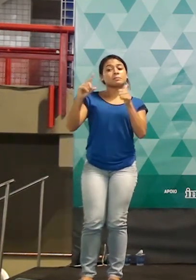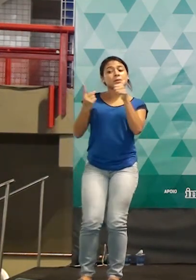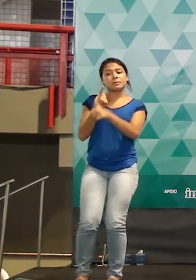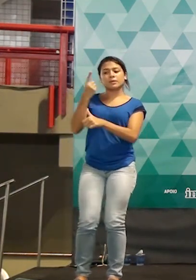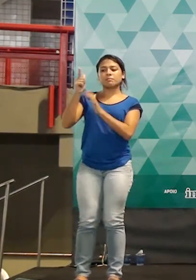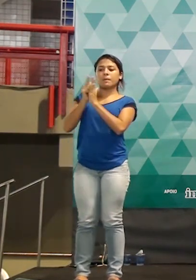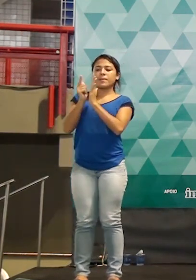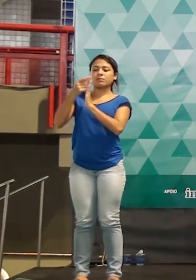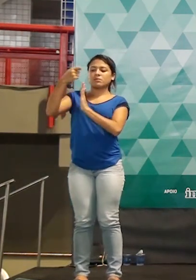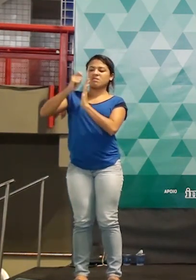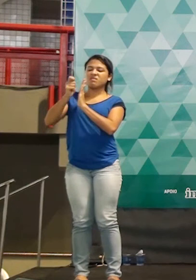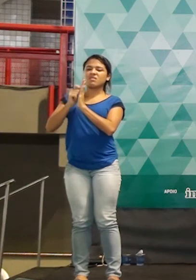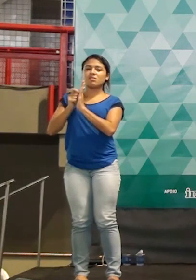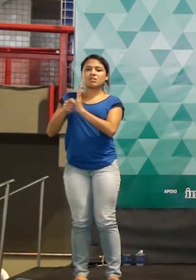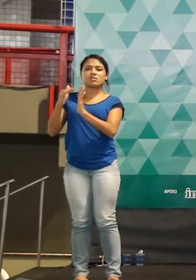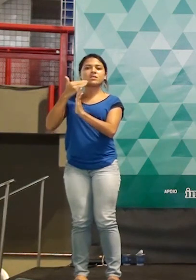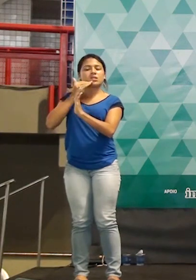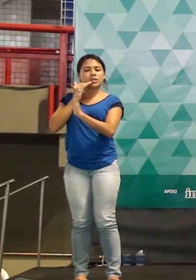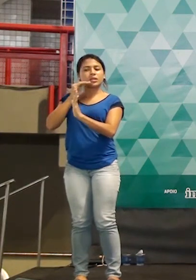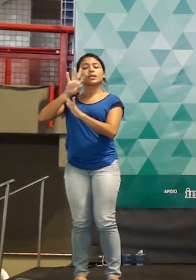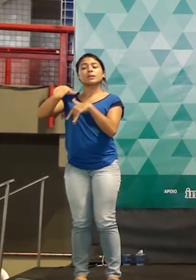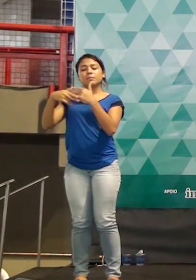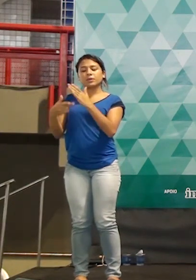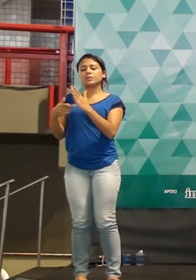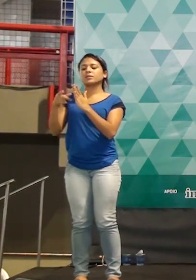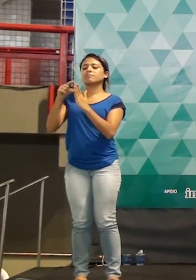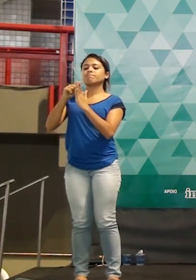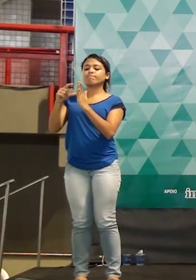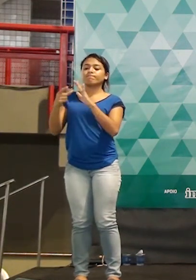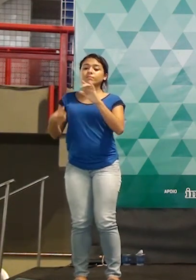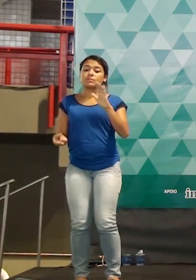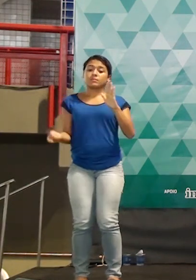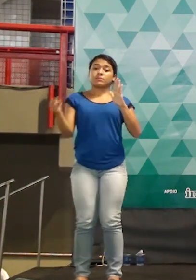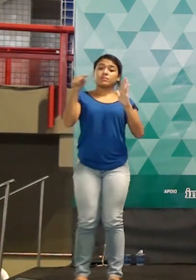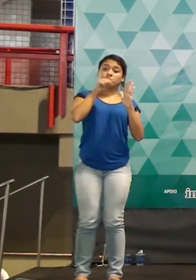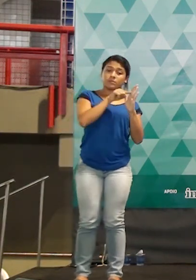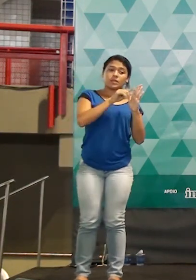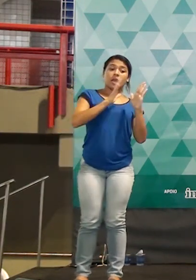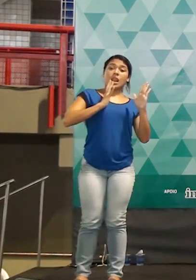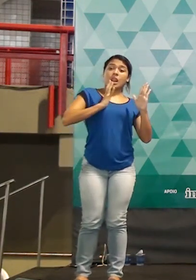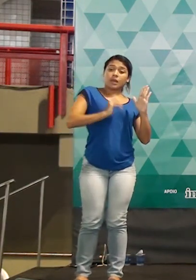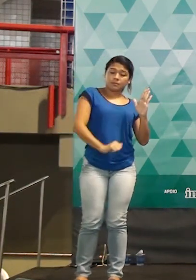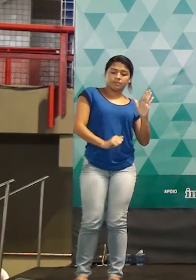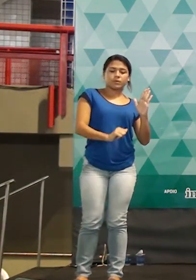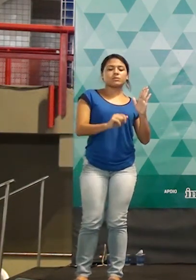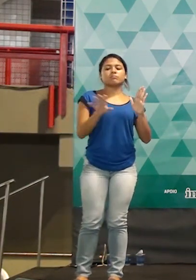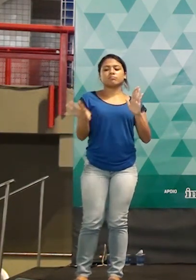o mesmo tamanho, a largura da linha, o número de linha, a medição da prova.